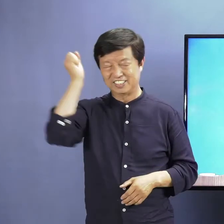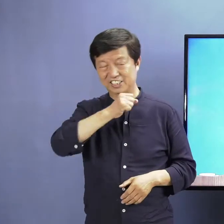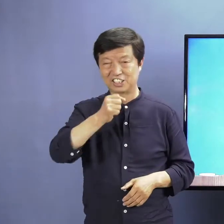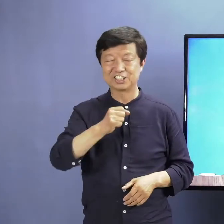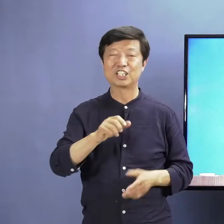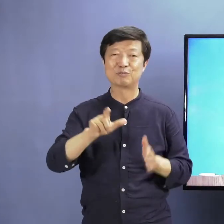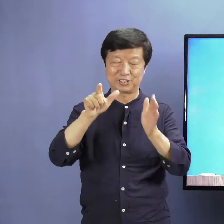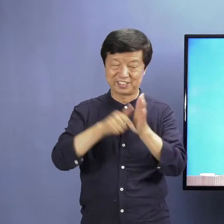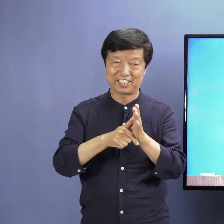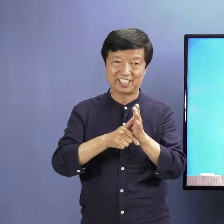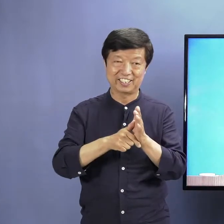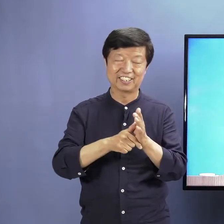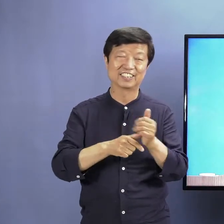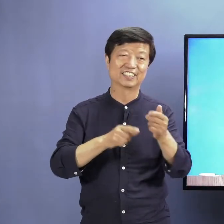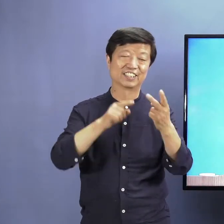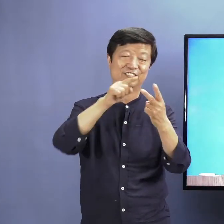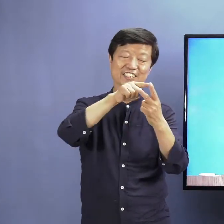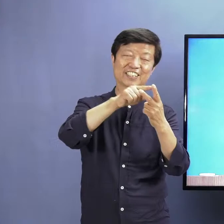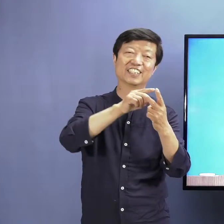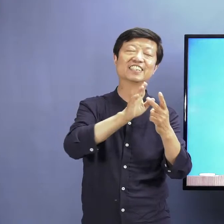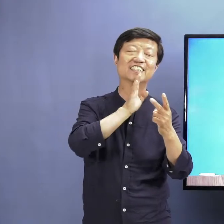저건 전도용으로 쓴.